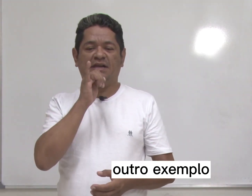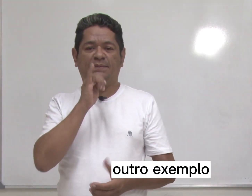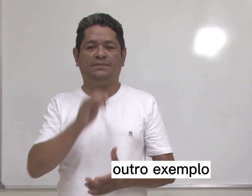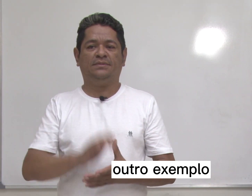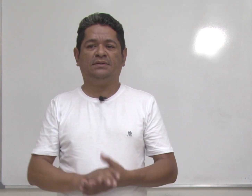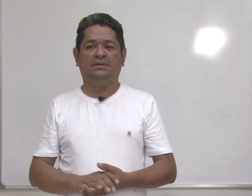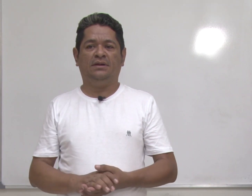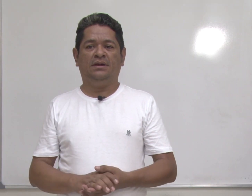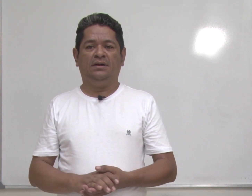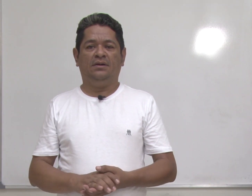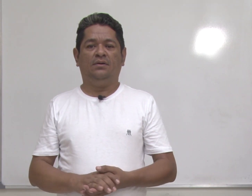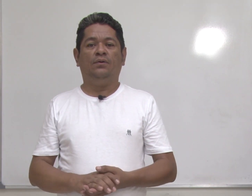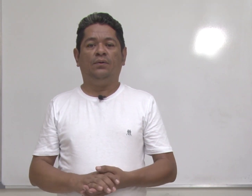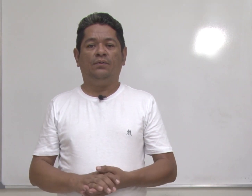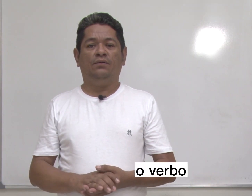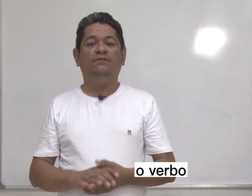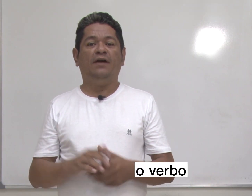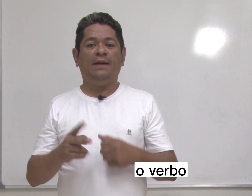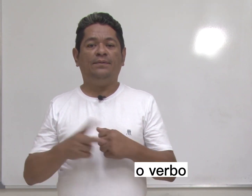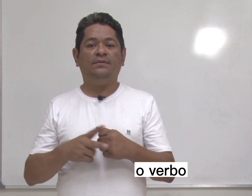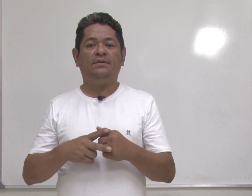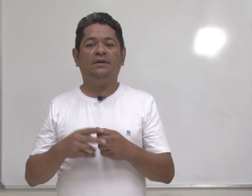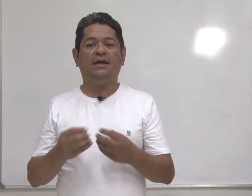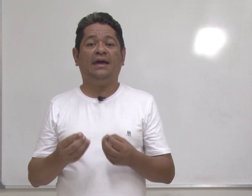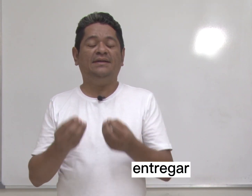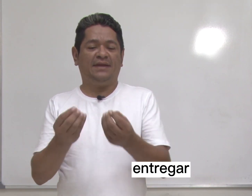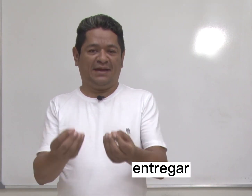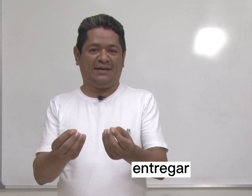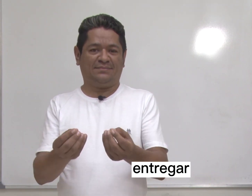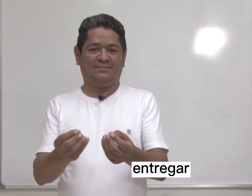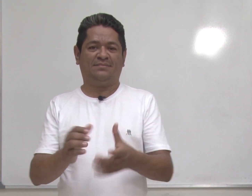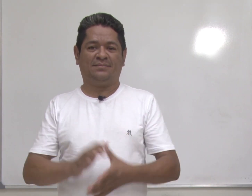exemplo, o verbo entregar.